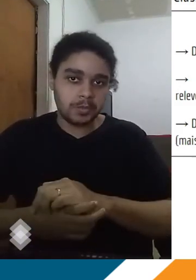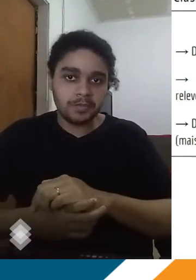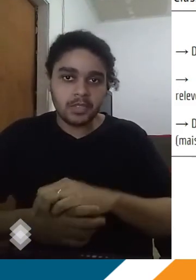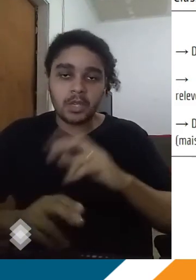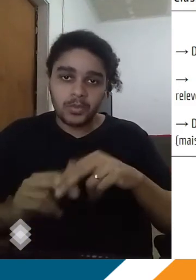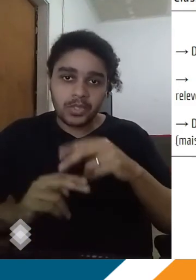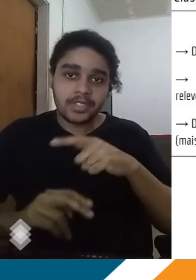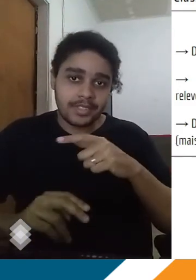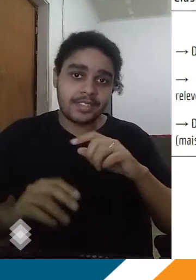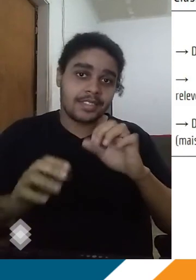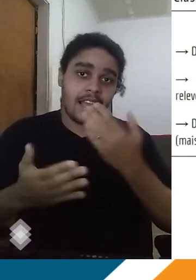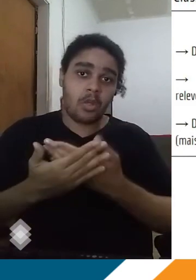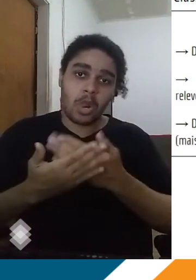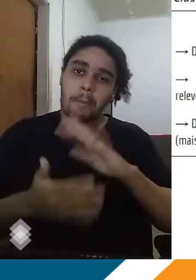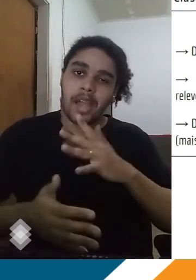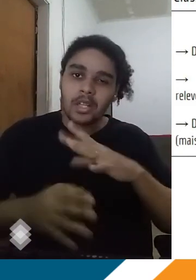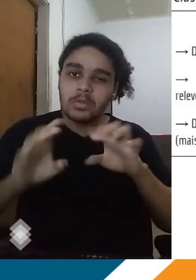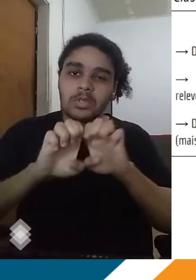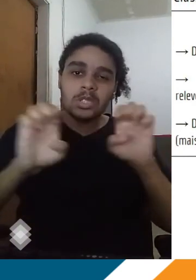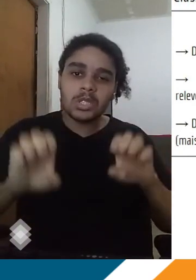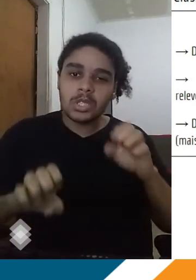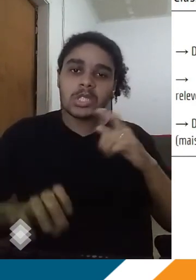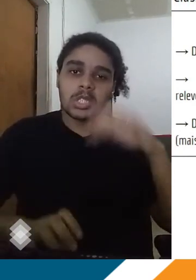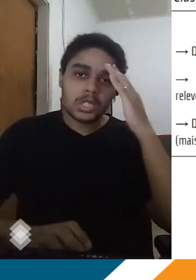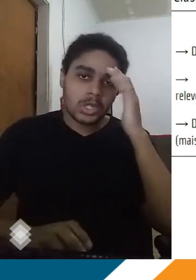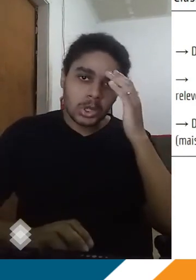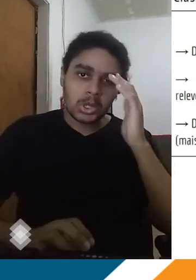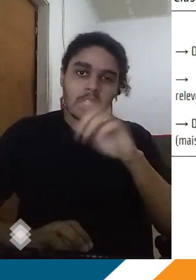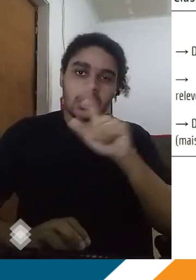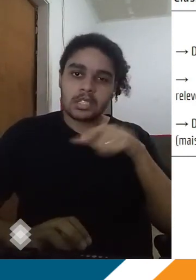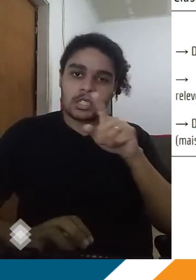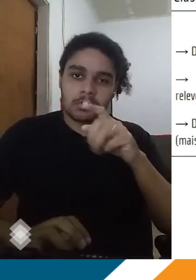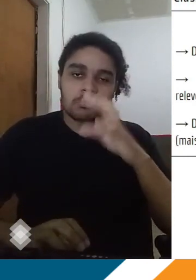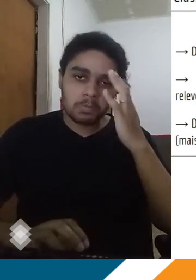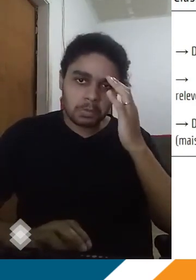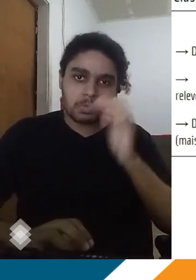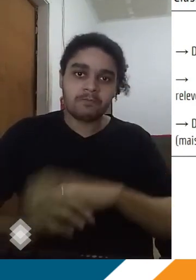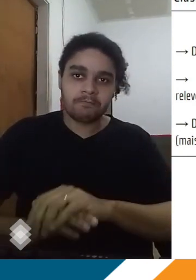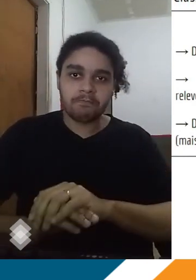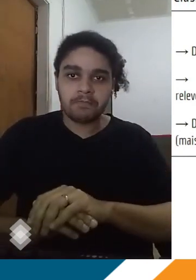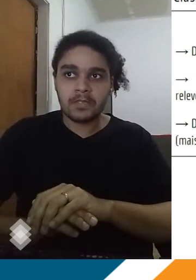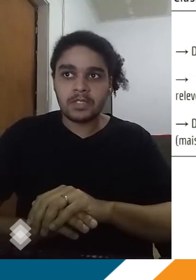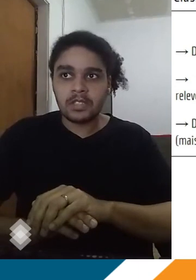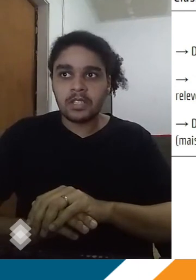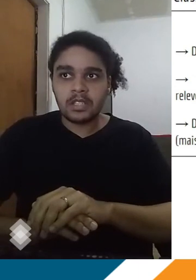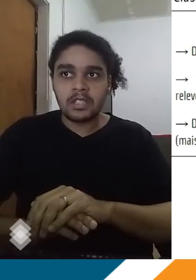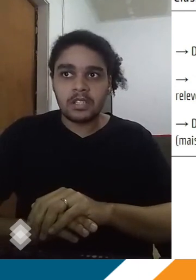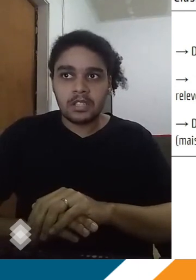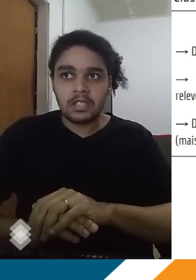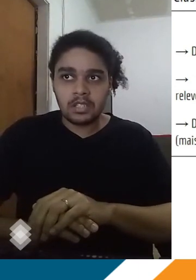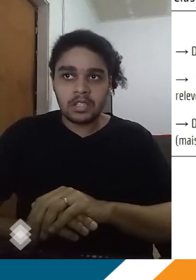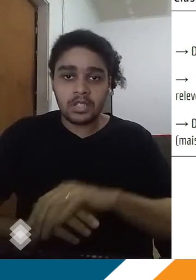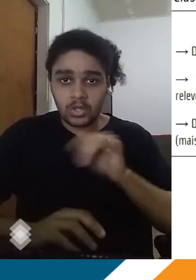relevo, são o segundo táxon. Portanto, essa aula aqui está estruturada mais ou menos a partir do entendimento de taxonomia do